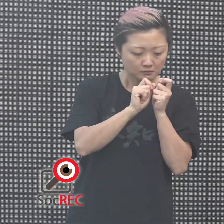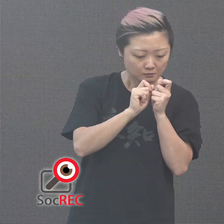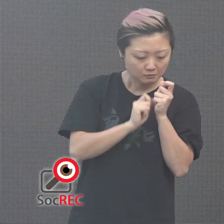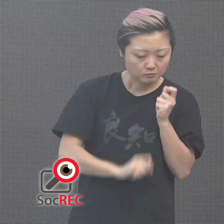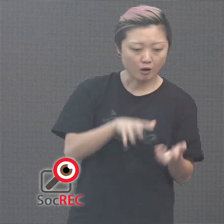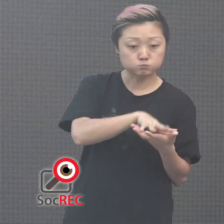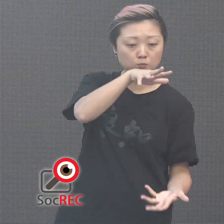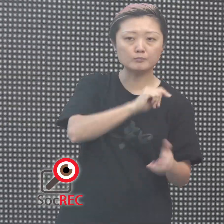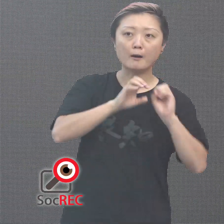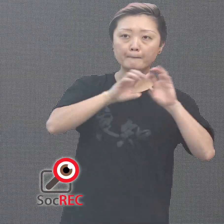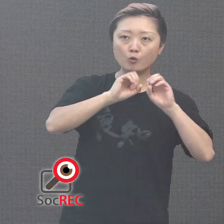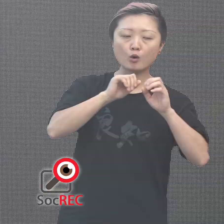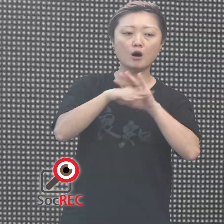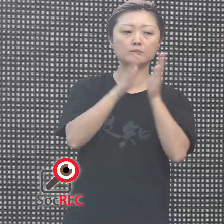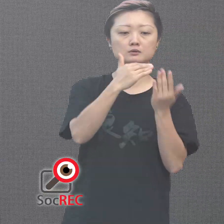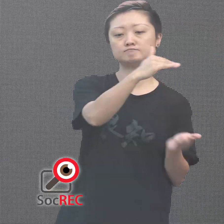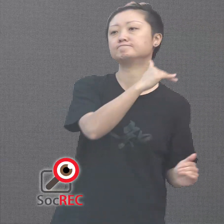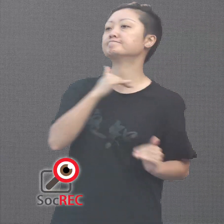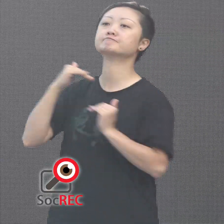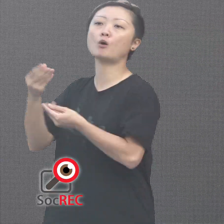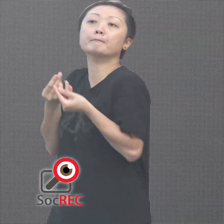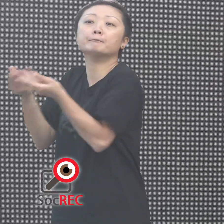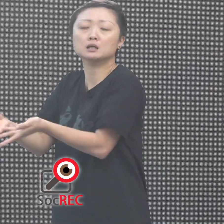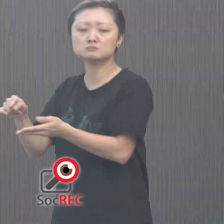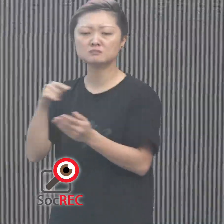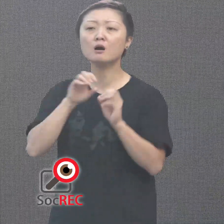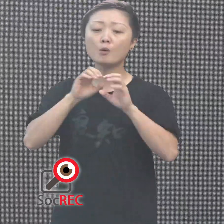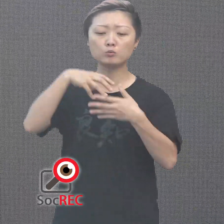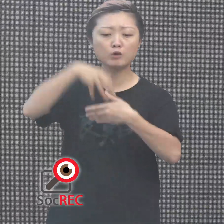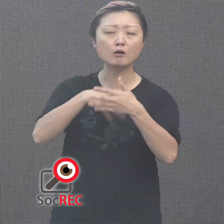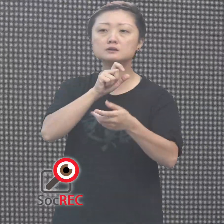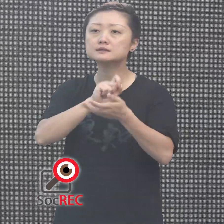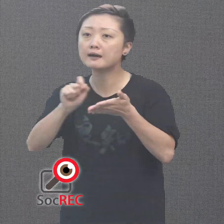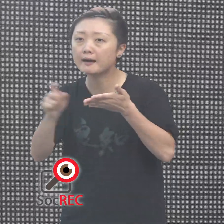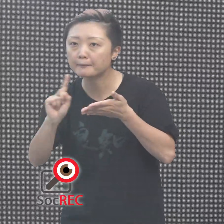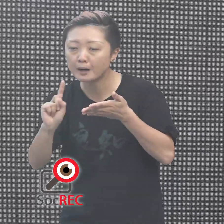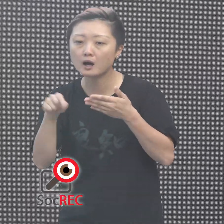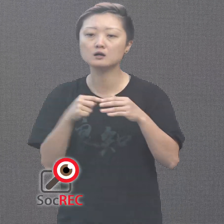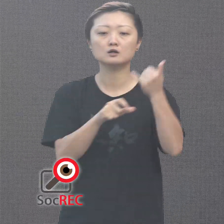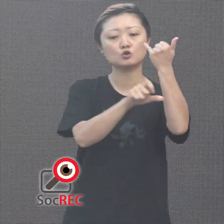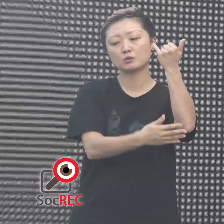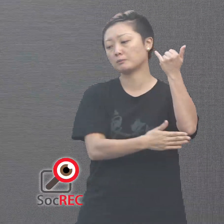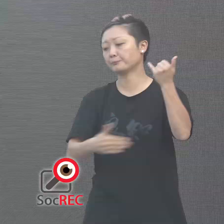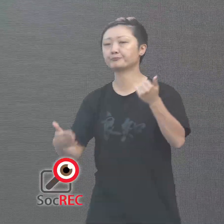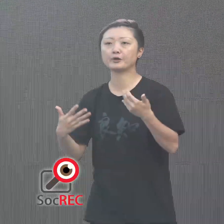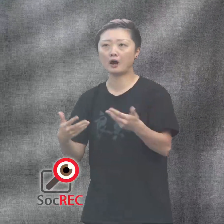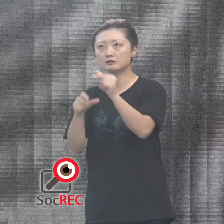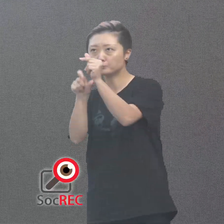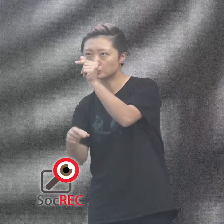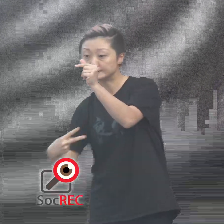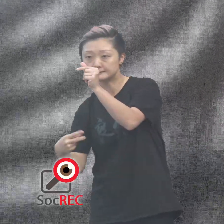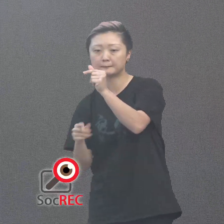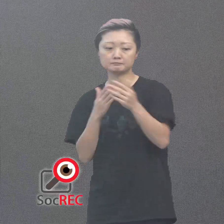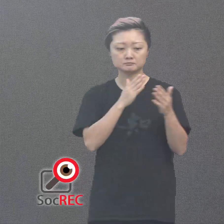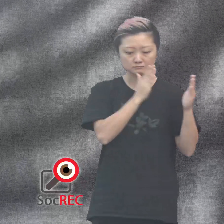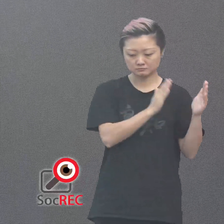由6月12號開始，我哋見到嘅每一個日子，所有嘅警暴問題，我哋逐日